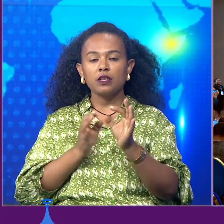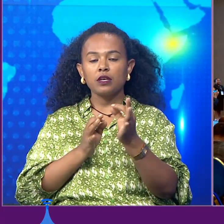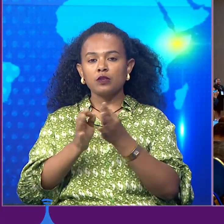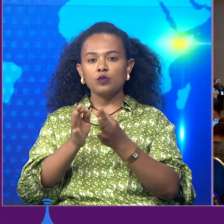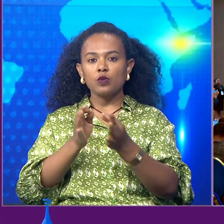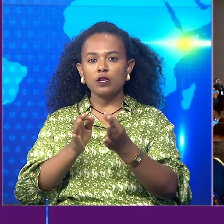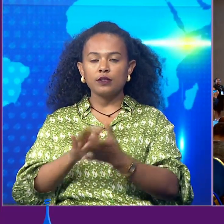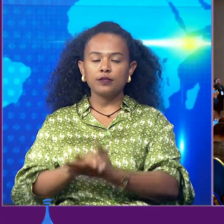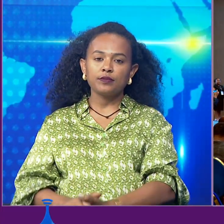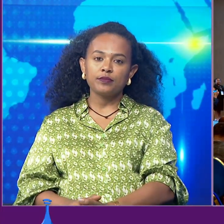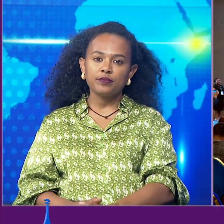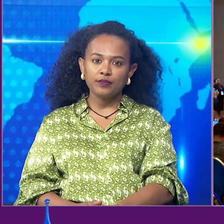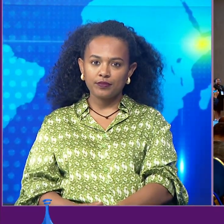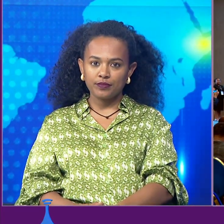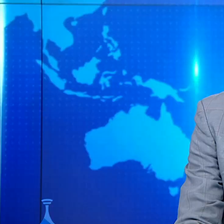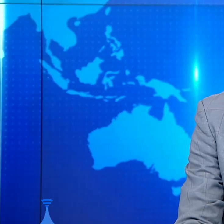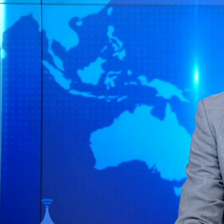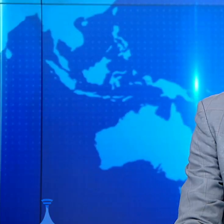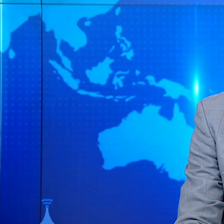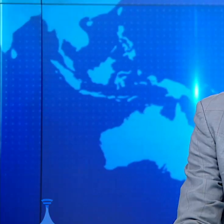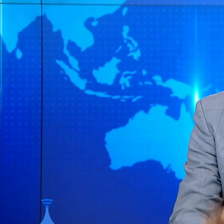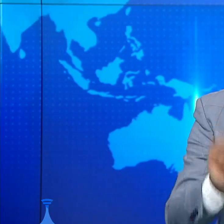ተገልጿል።